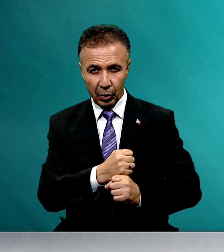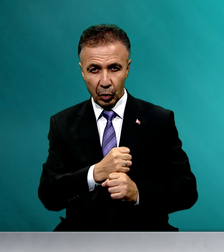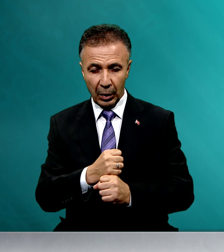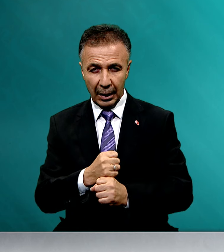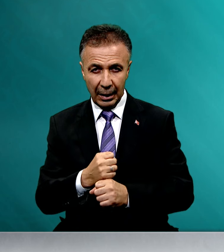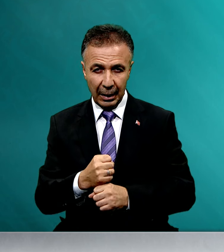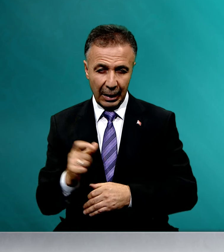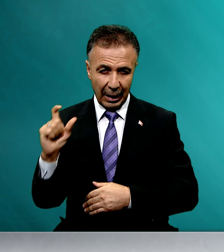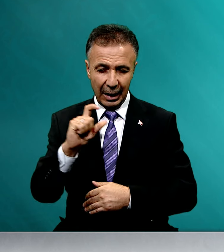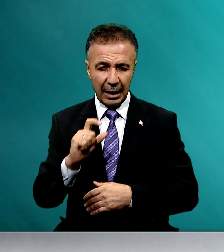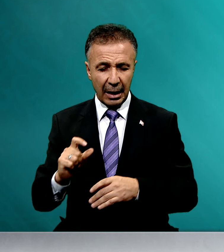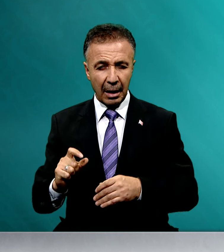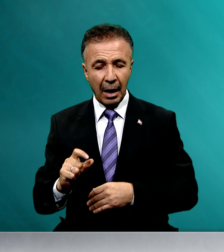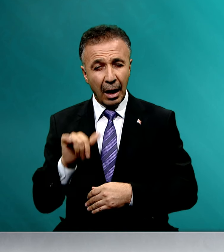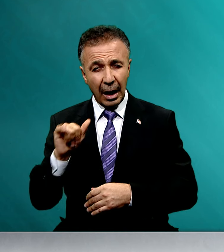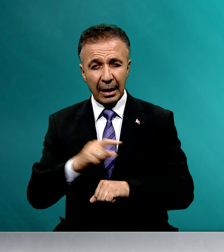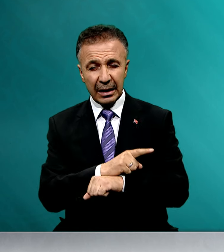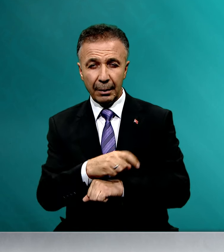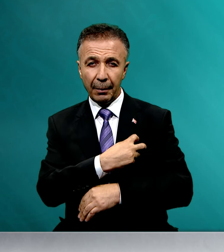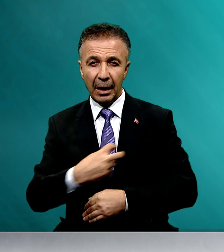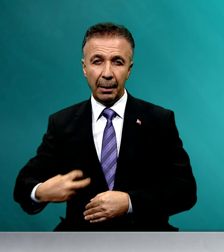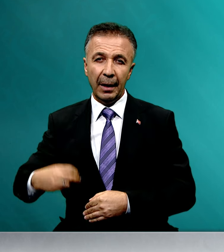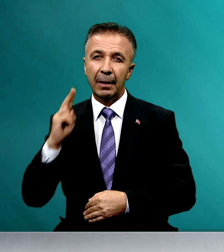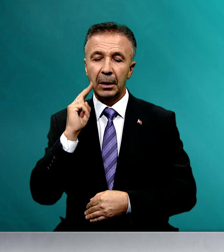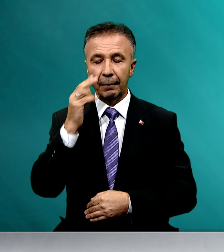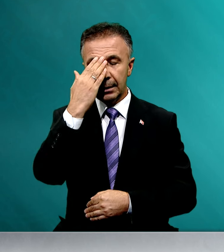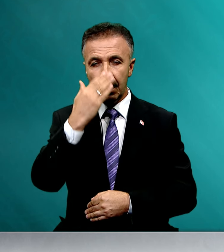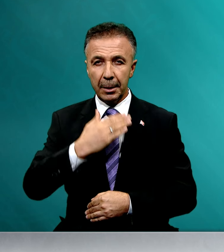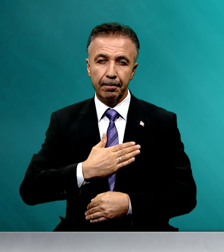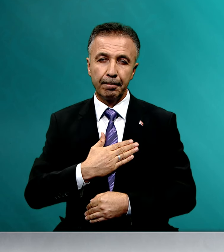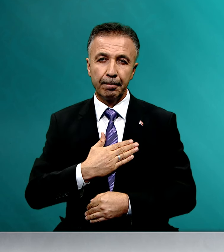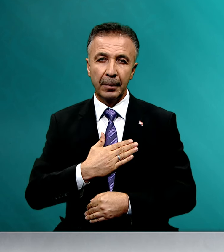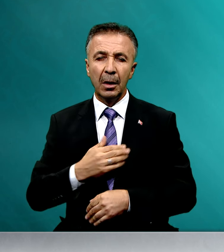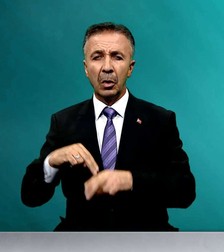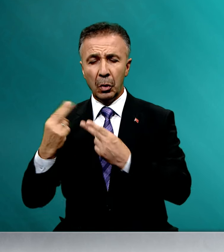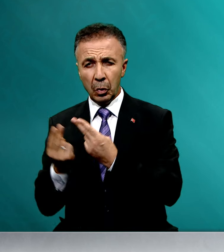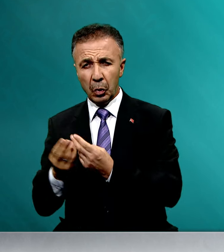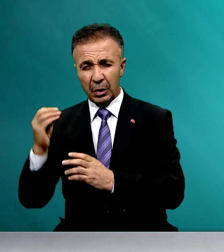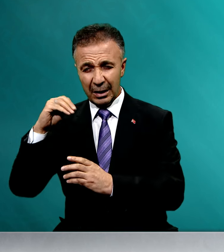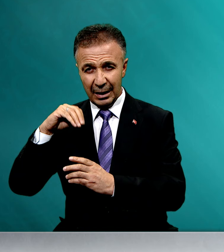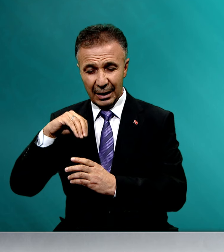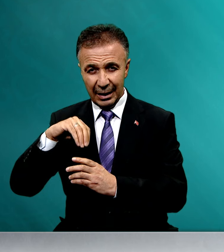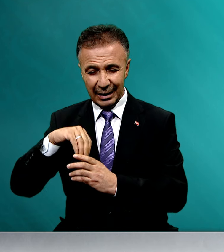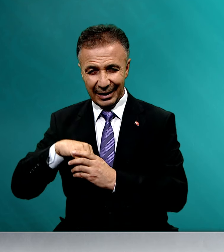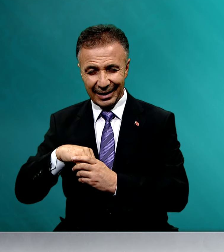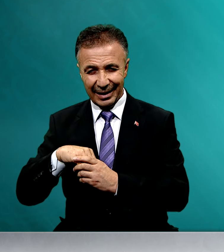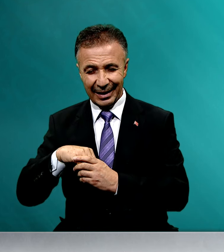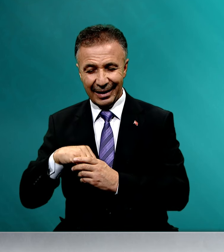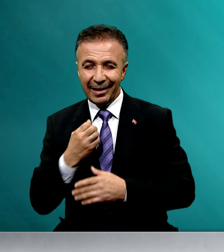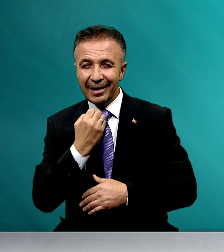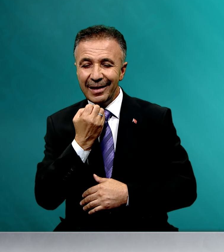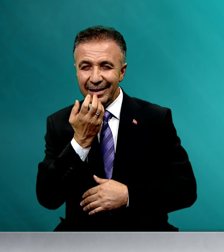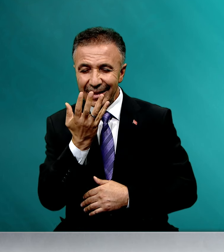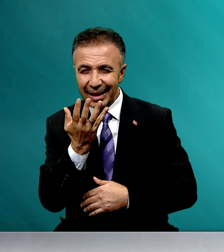zamanda Peygamber Efendimiz sallallahu aleyhi ve sellemin dünyadaki çiçeğim, Reyhanım